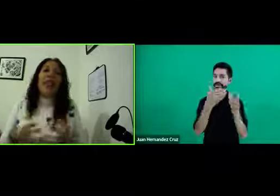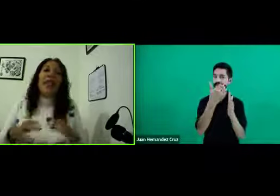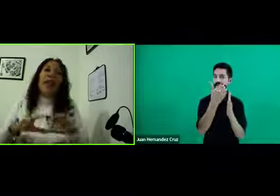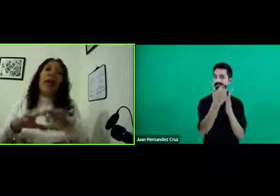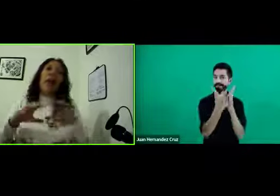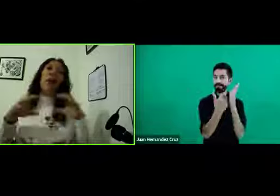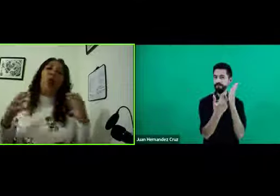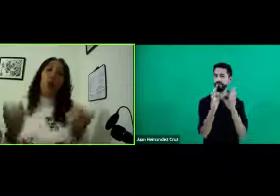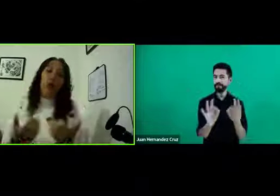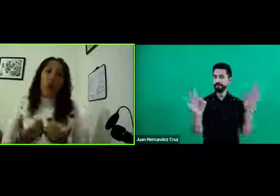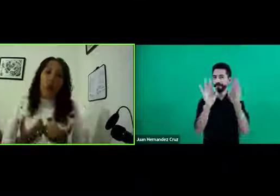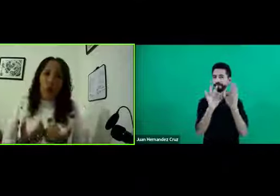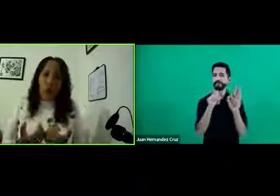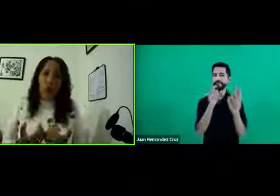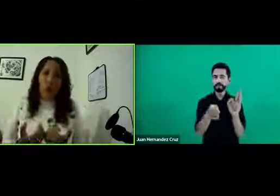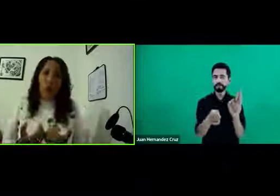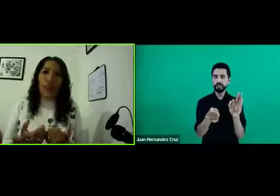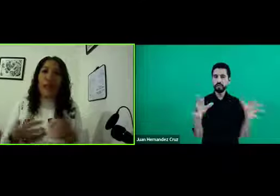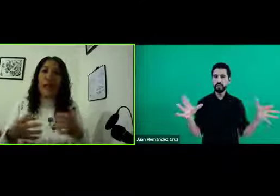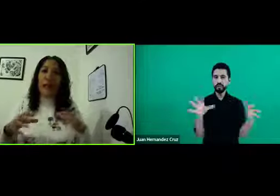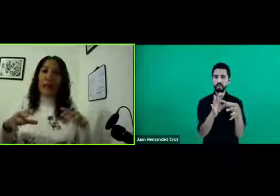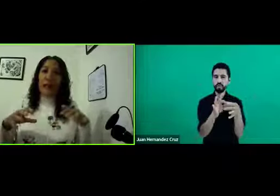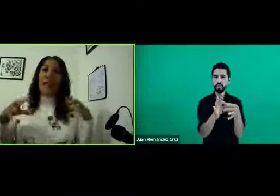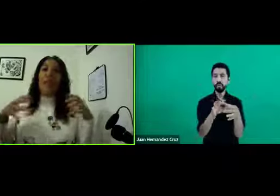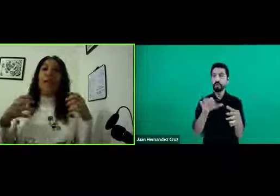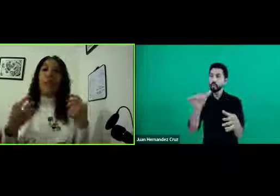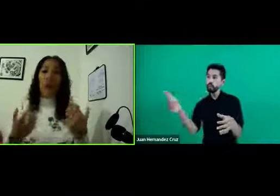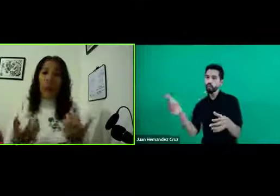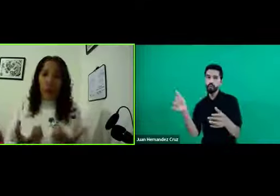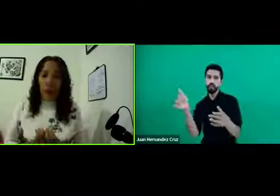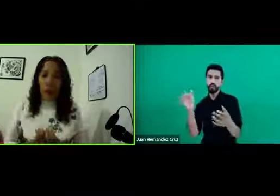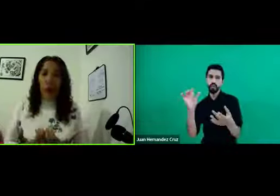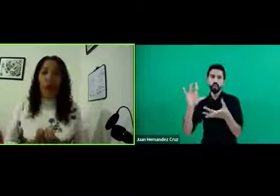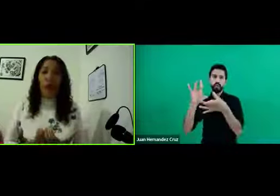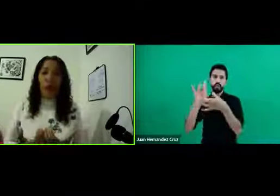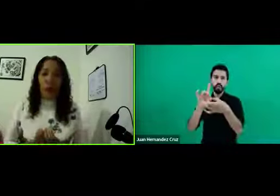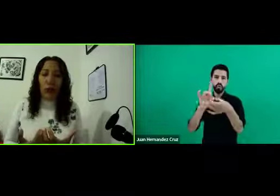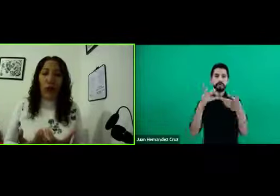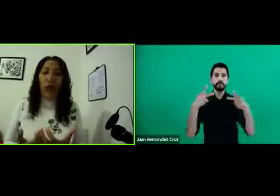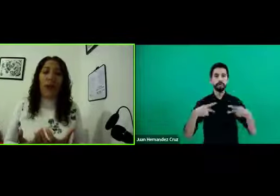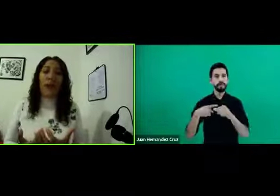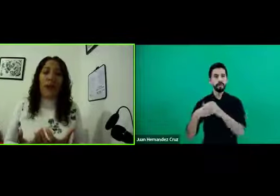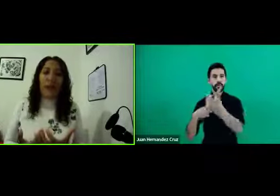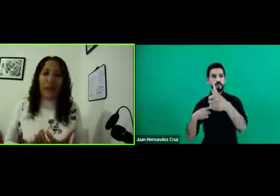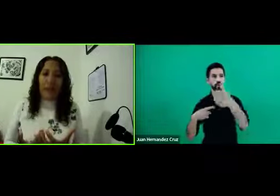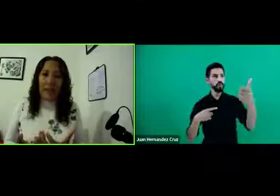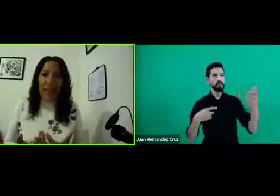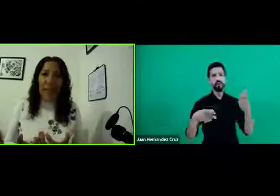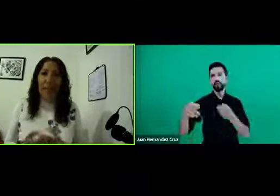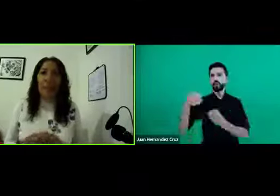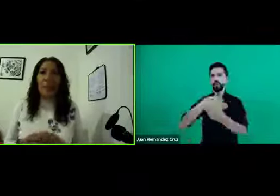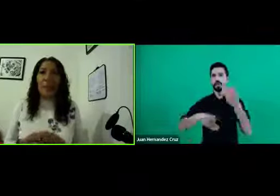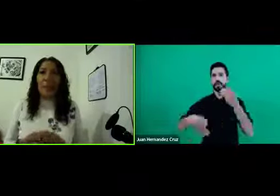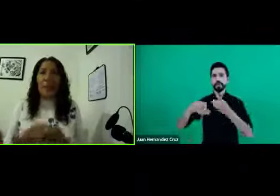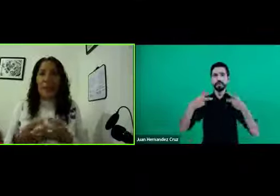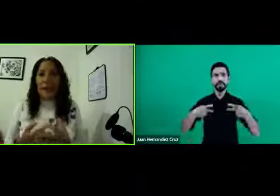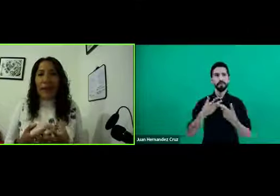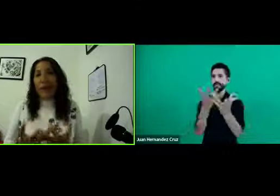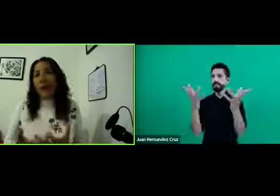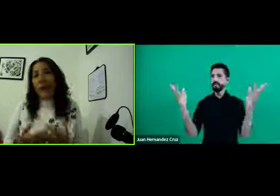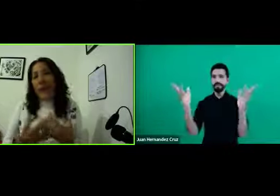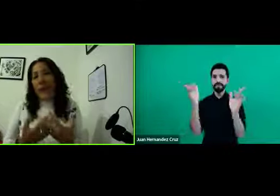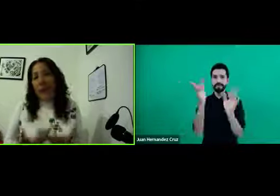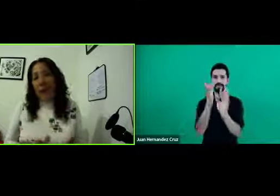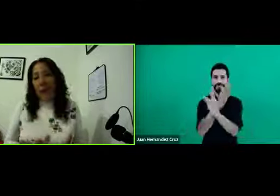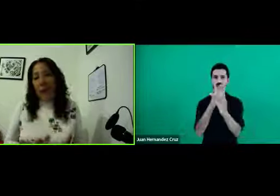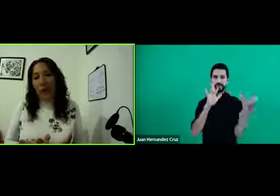la parte de la unión con los otros, es la parte de la vinculación con toda la demás gente. Parte